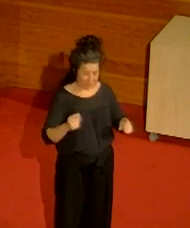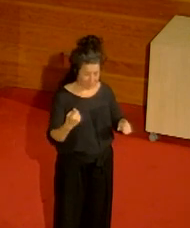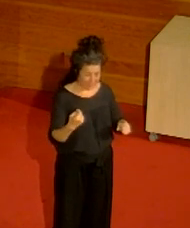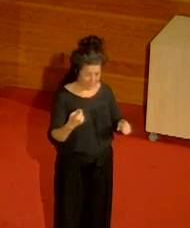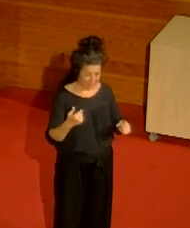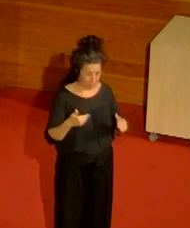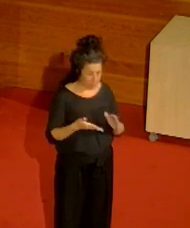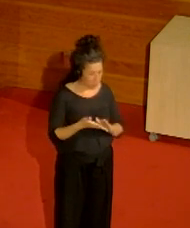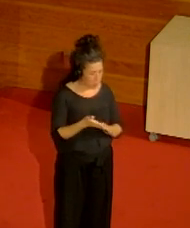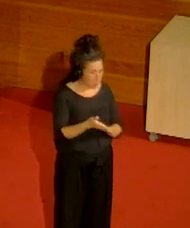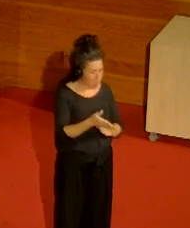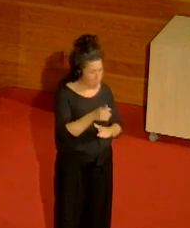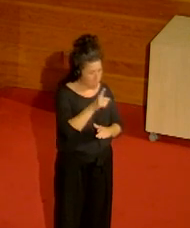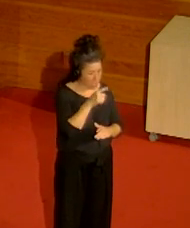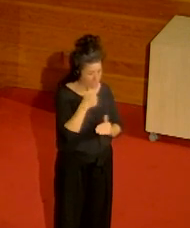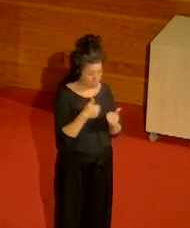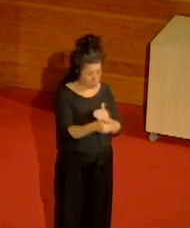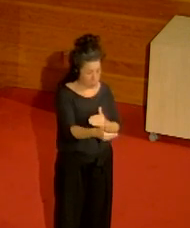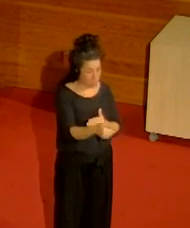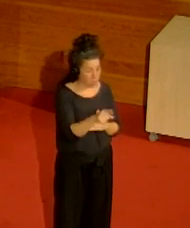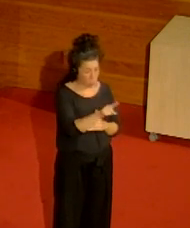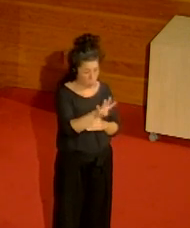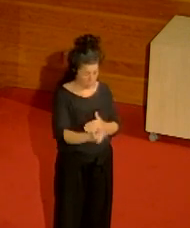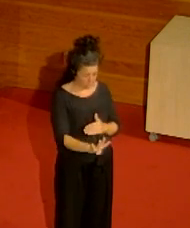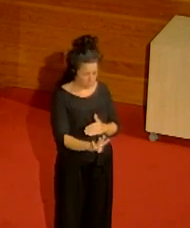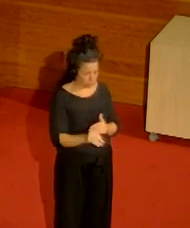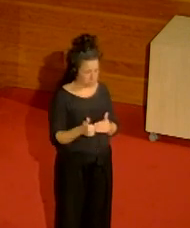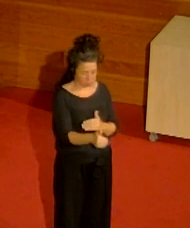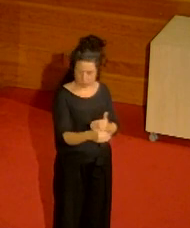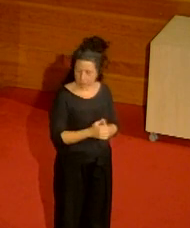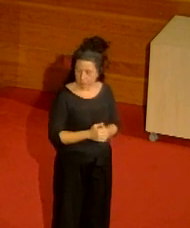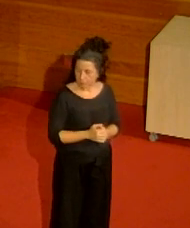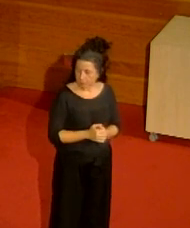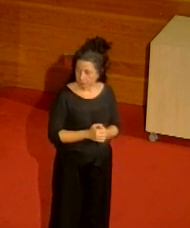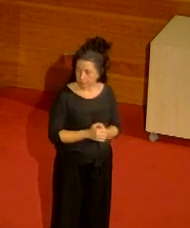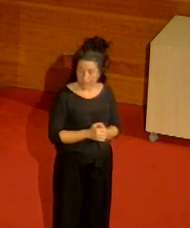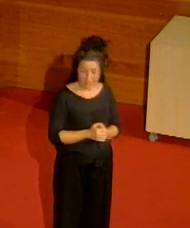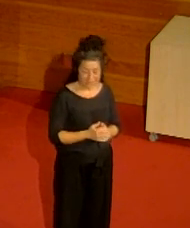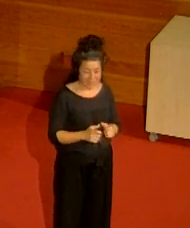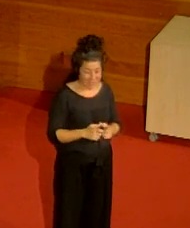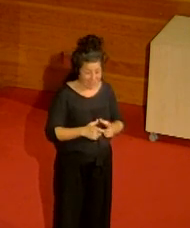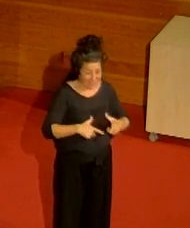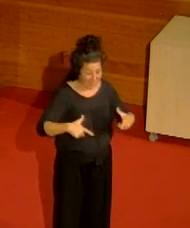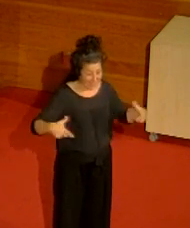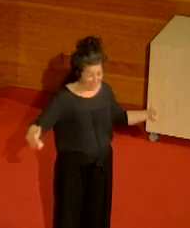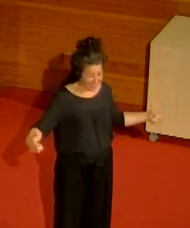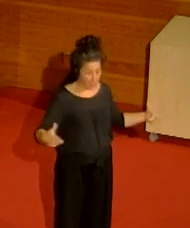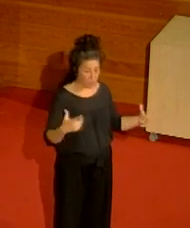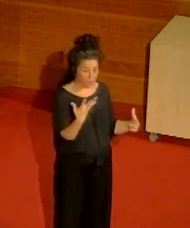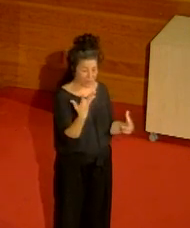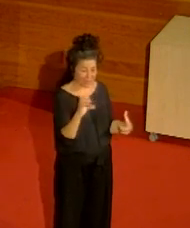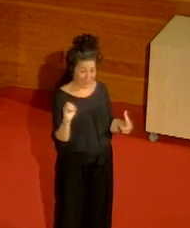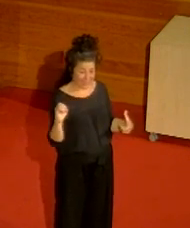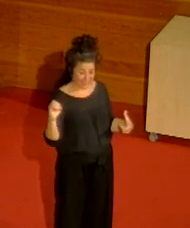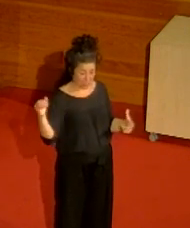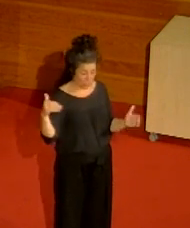y desde los años 80 han crecido en un 500%, lo cual esto es